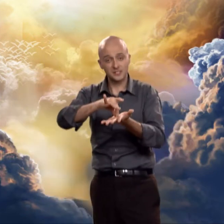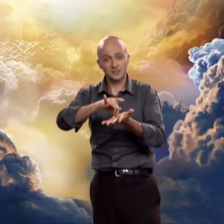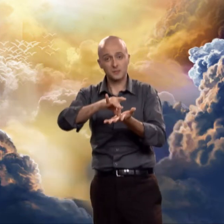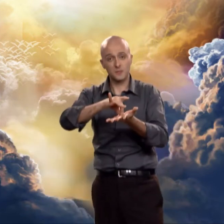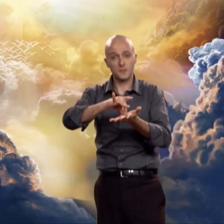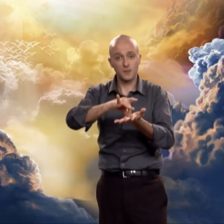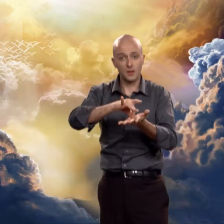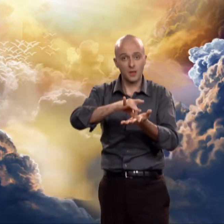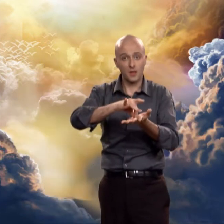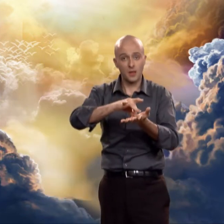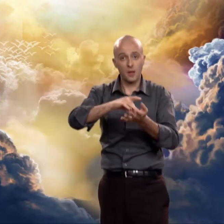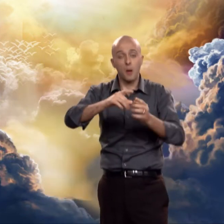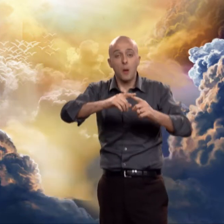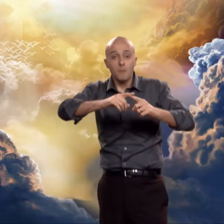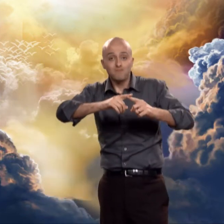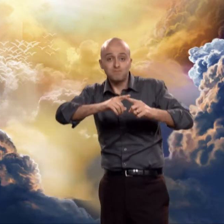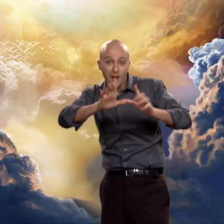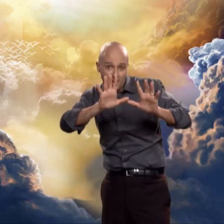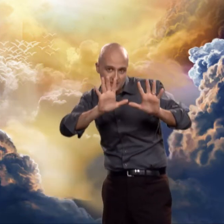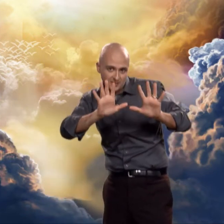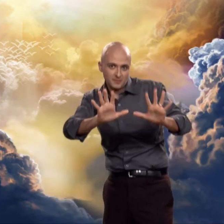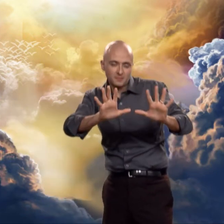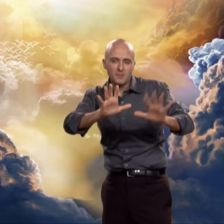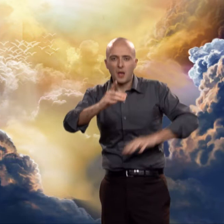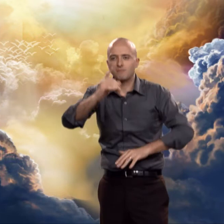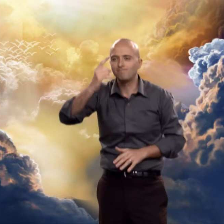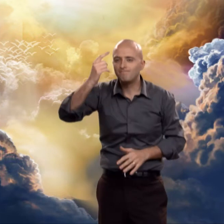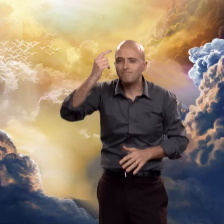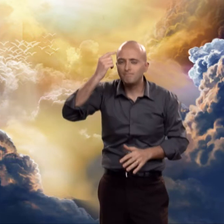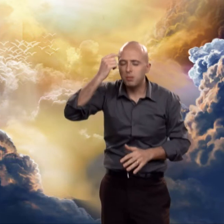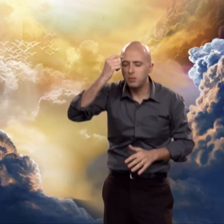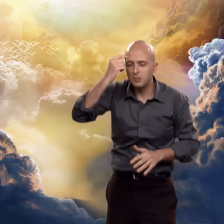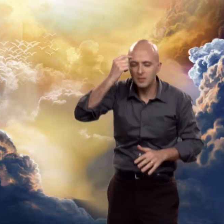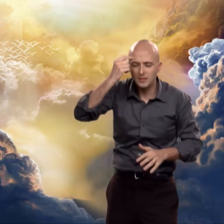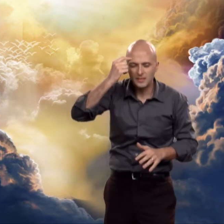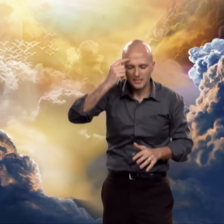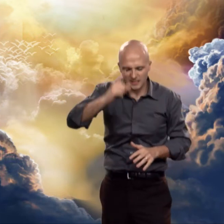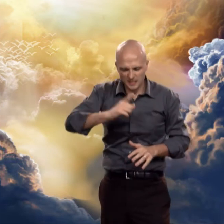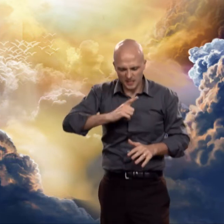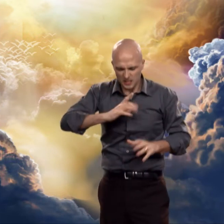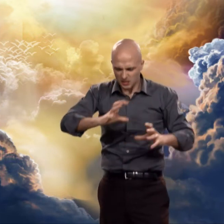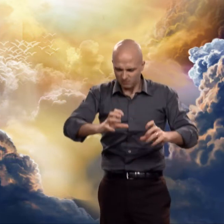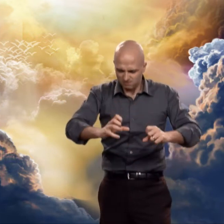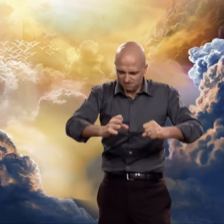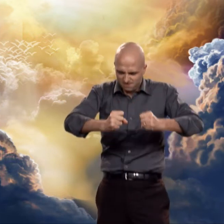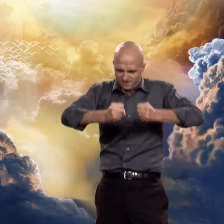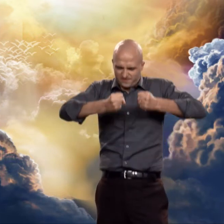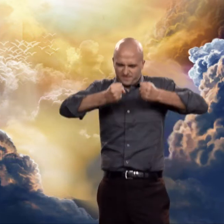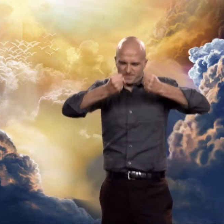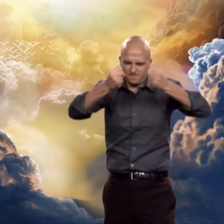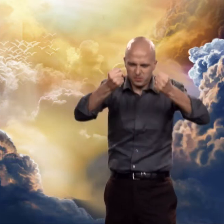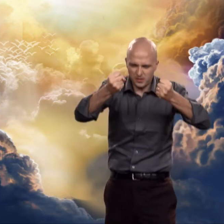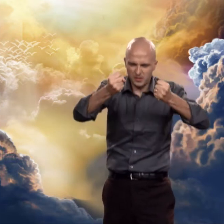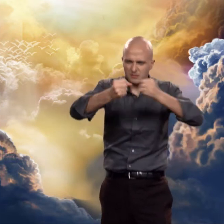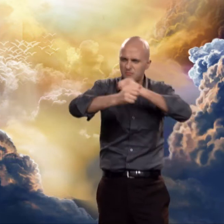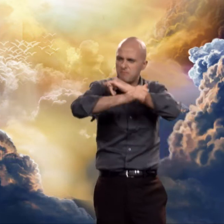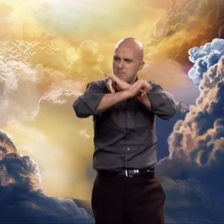apresenta nestas palavras a ordenança que tem estado esquecida. Seu povo reconstruirá as velhas ruínas